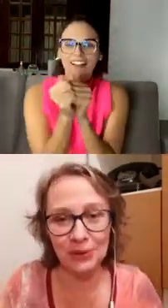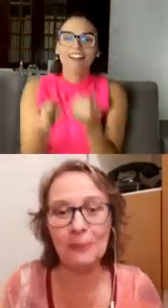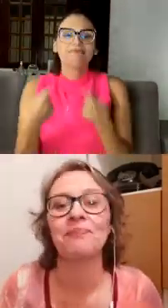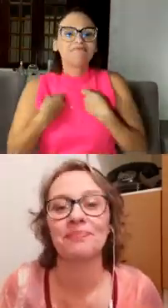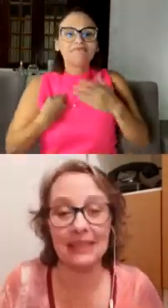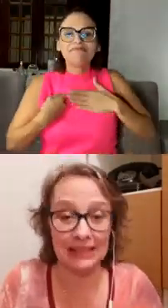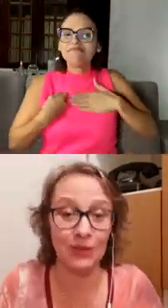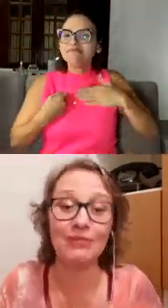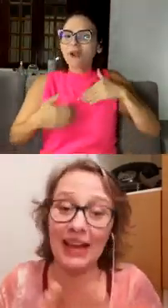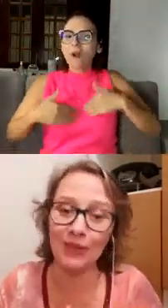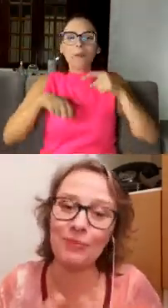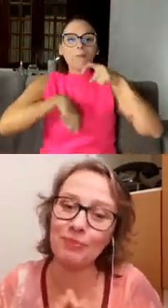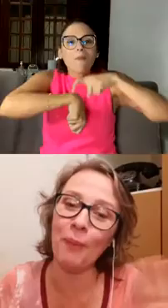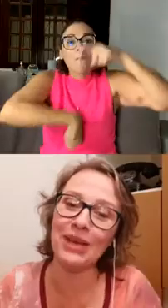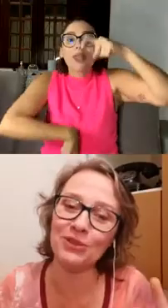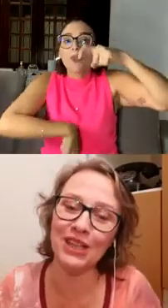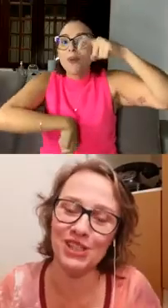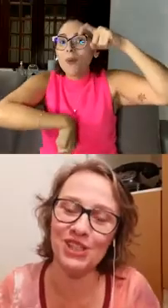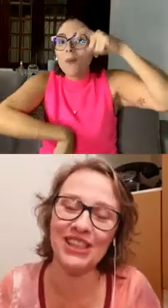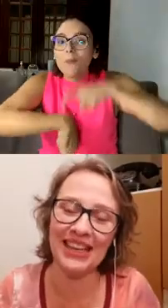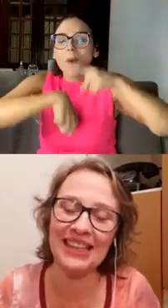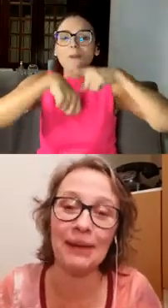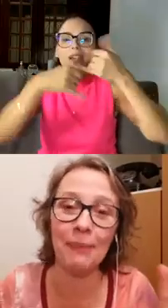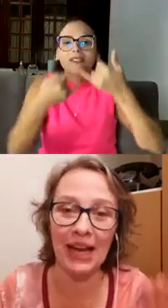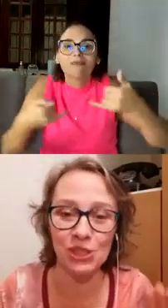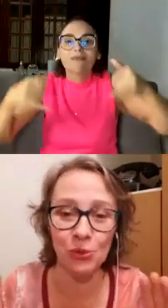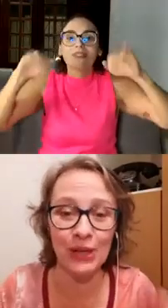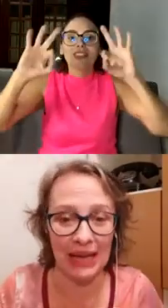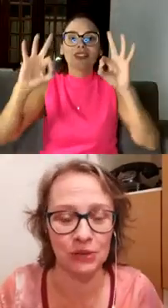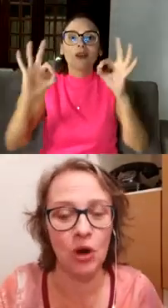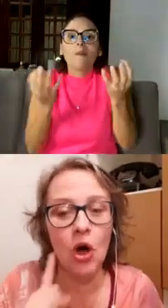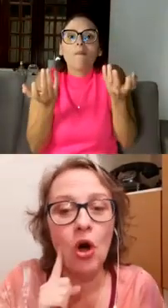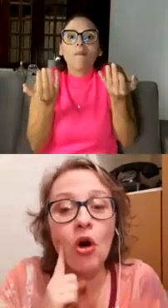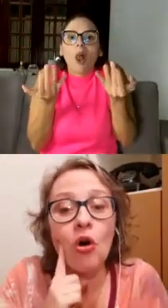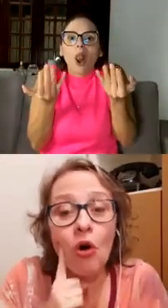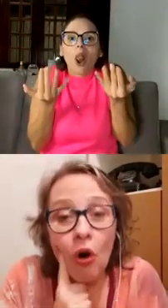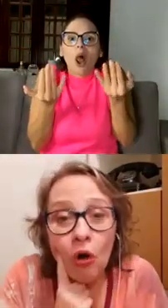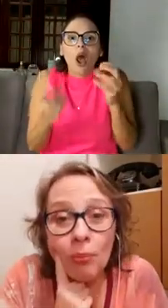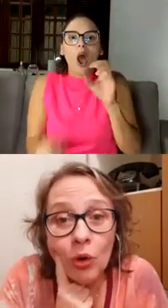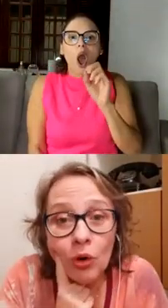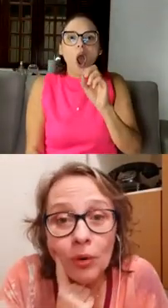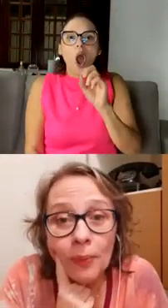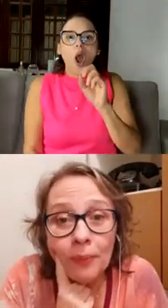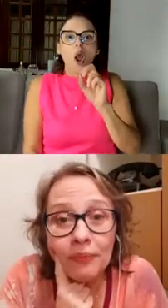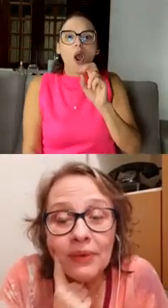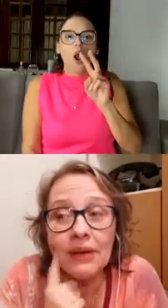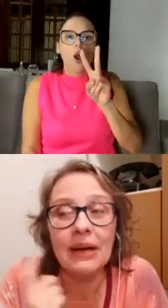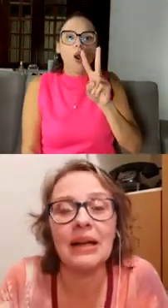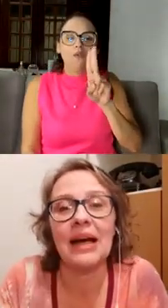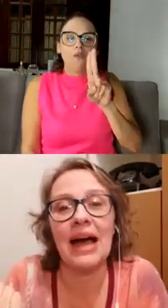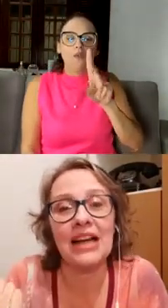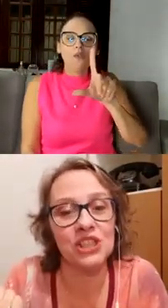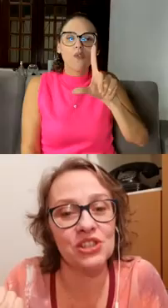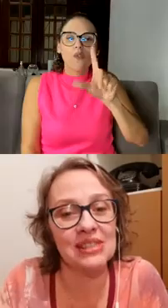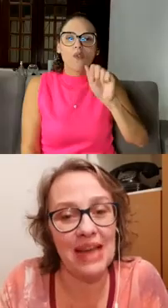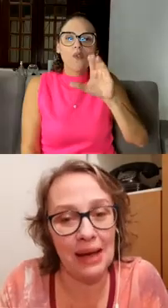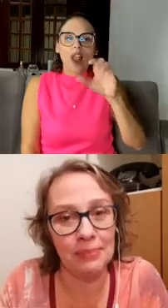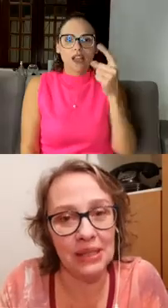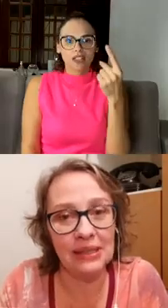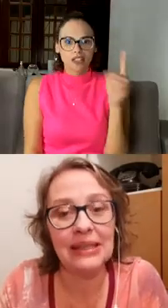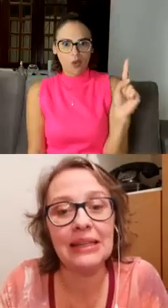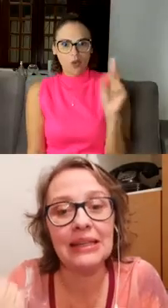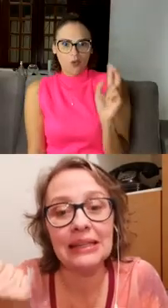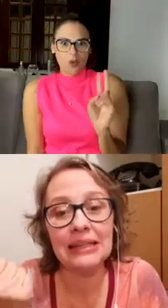certo? Então, é o momento que a gente tem que ter mais cuidado. Como a gente